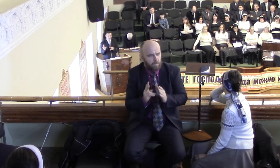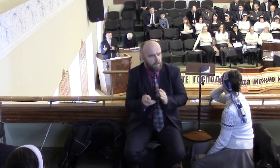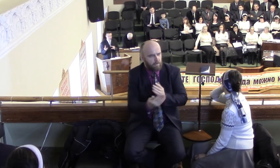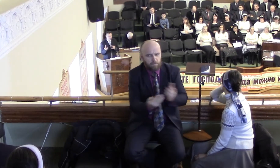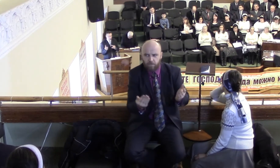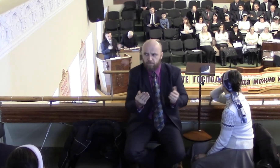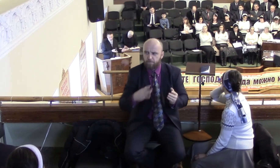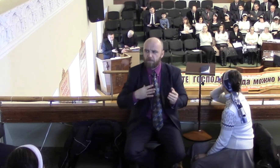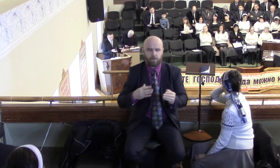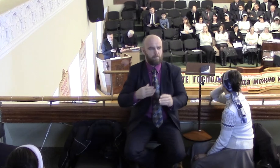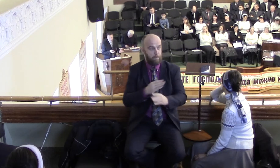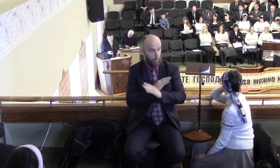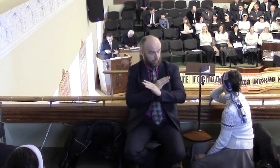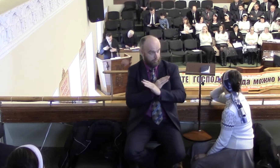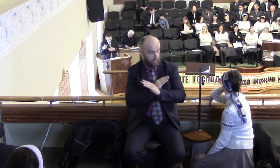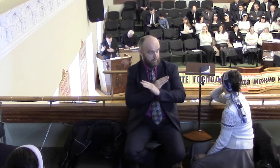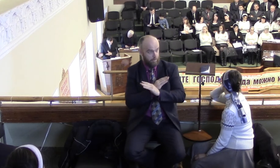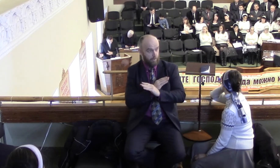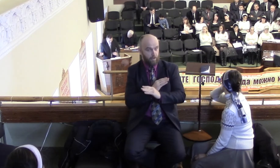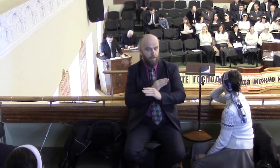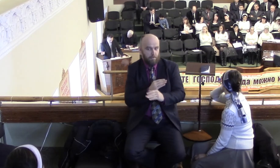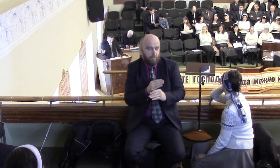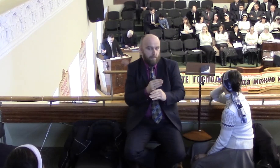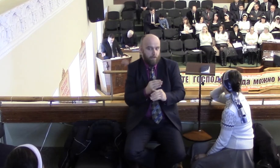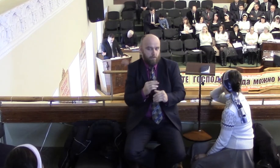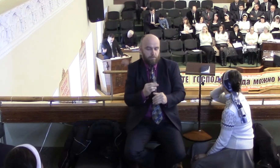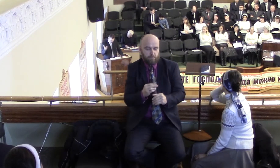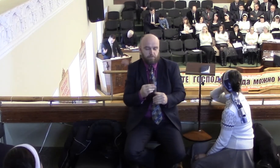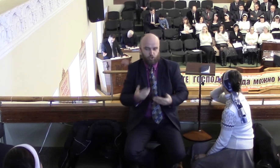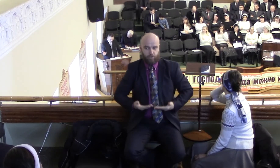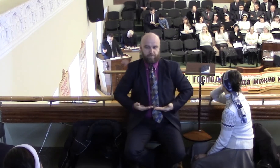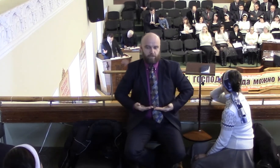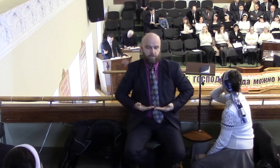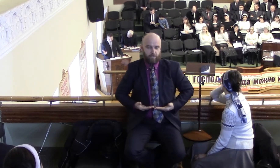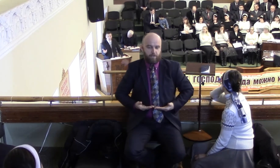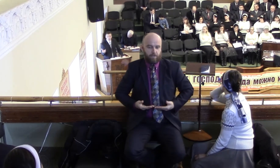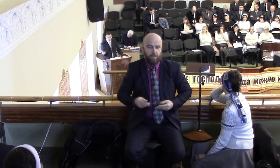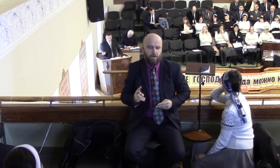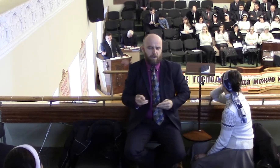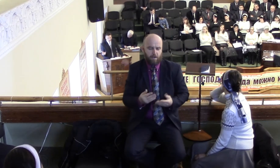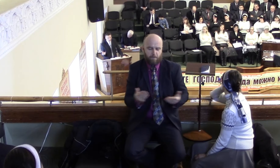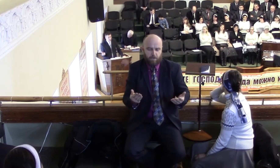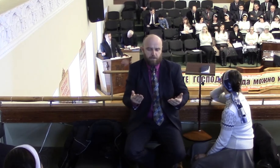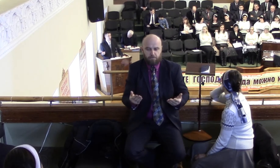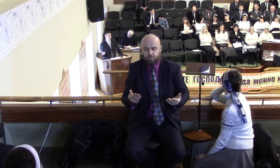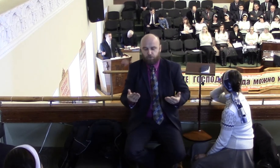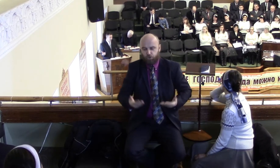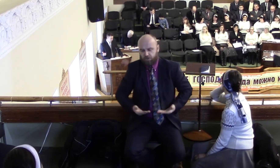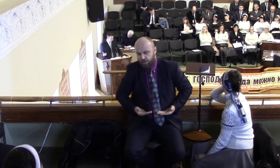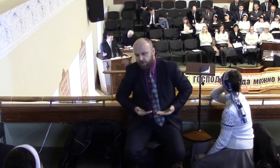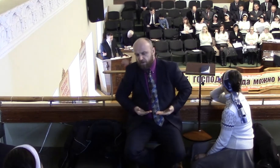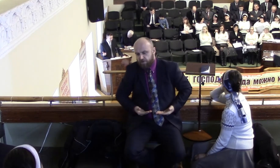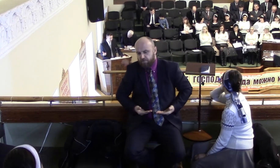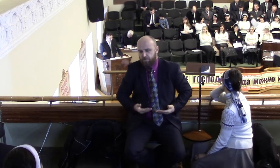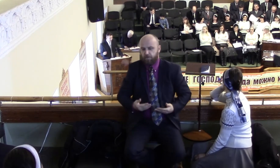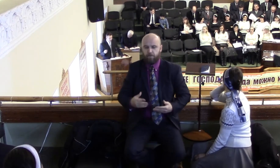Мертвые, но живы. Мертвых, как это мертвые, если живы? Так может подумать